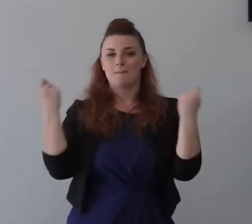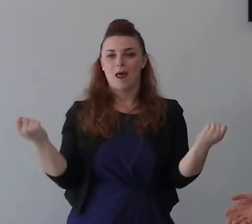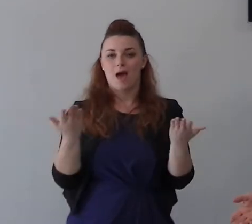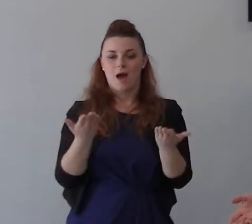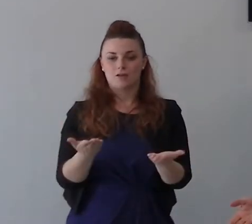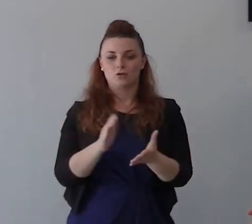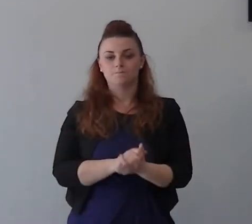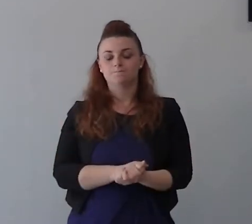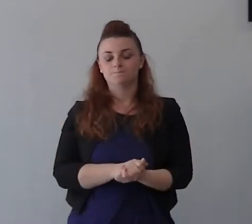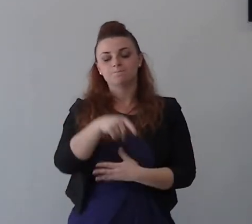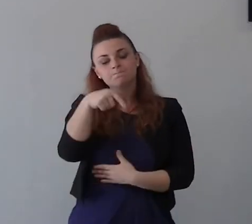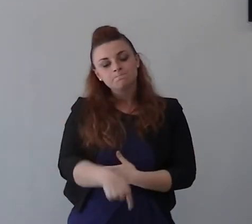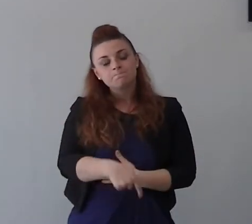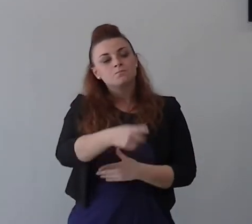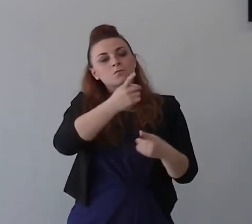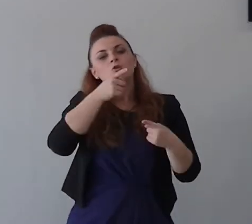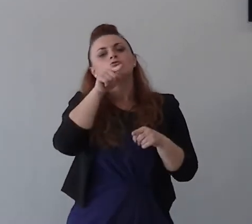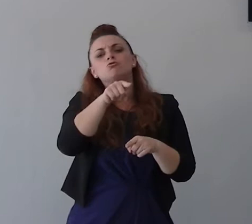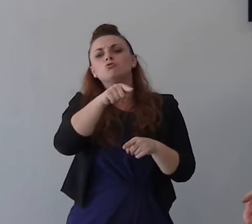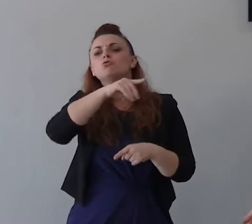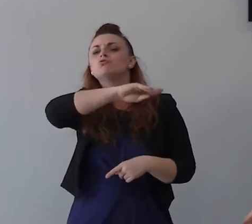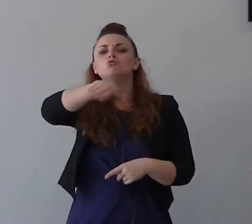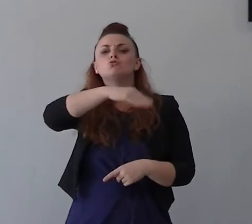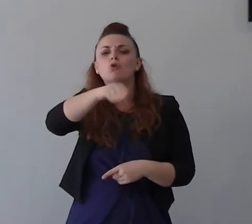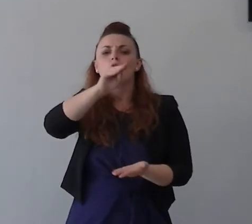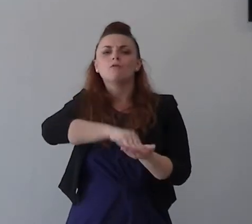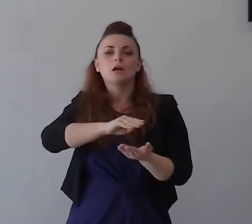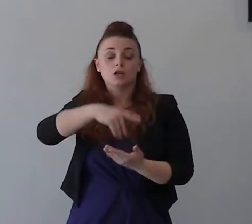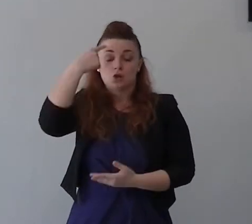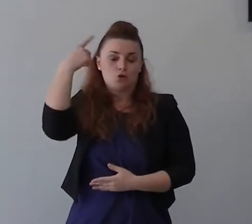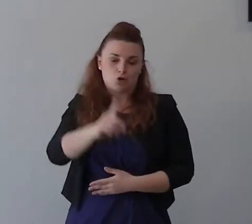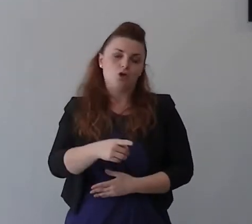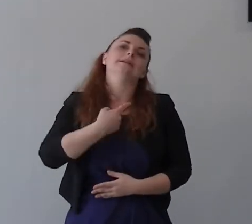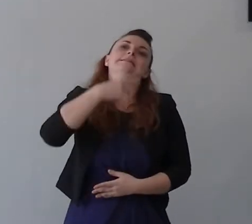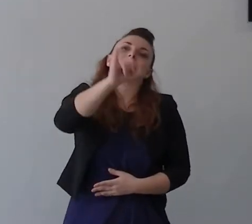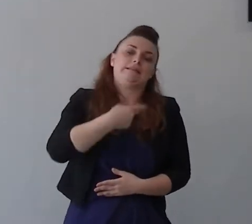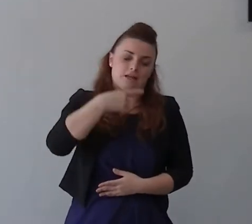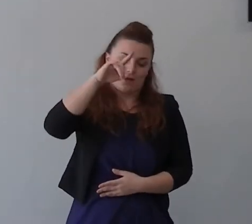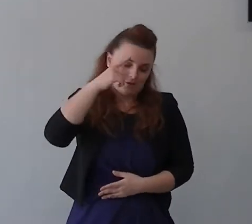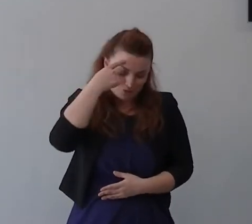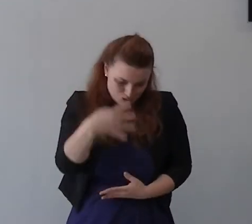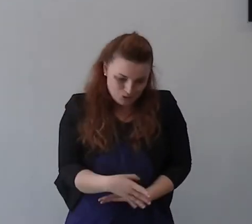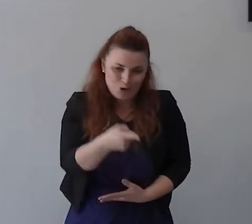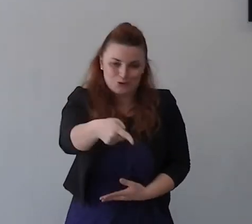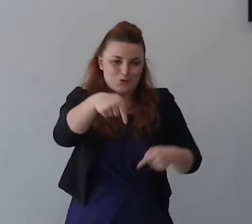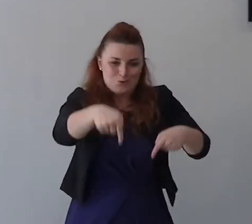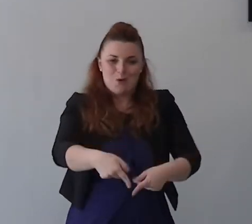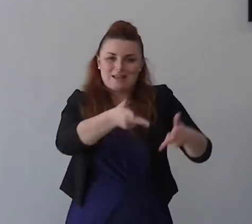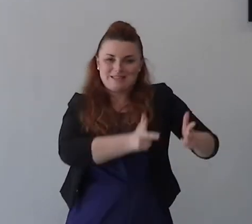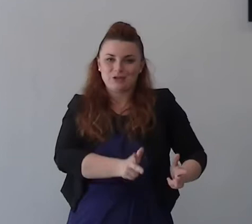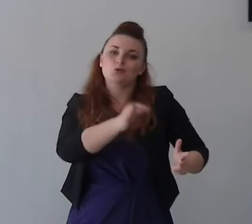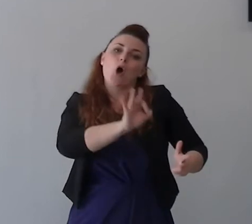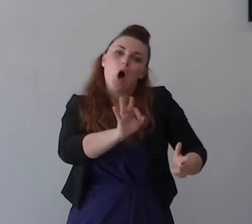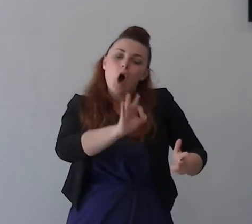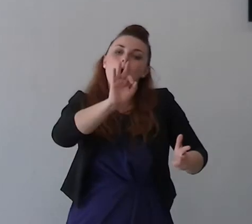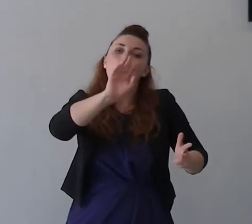Ora non so dove tu sei oggi, cioè nel senso che lo so che sei qua, o che sei là nel video, o che sei là nel podcast